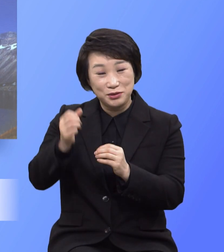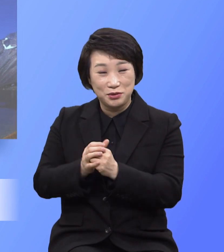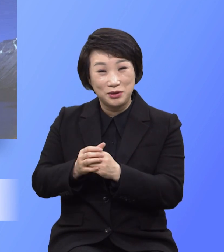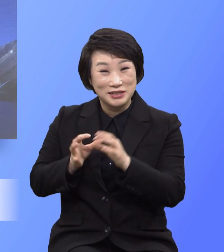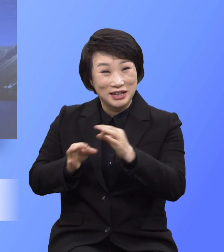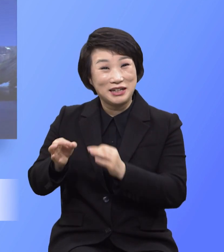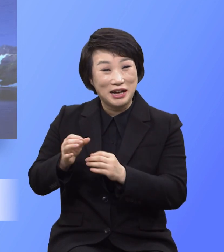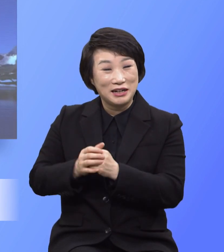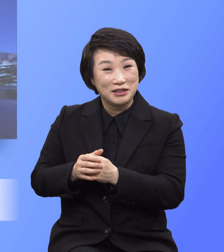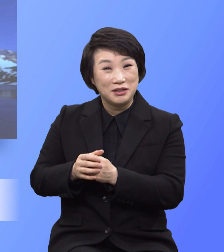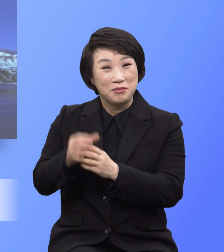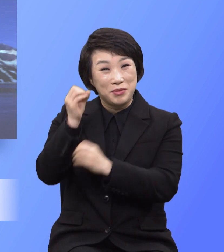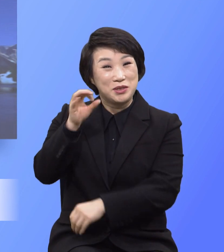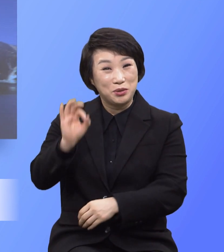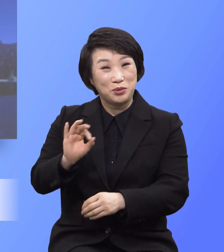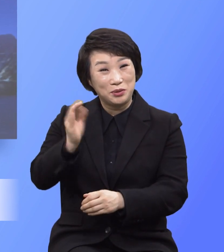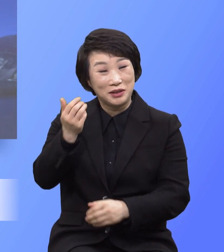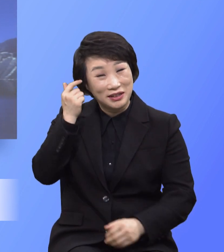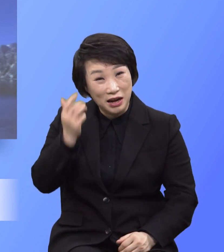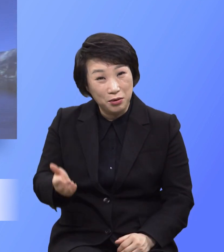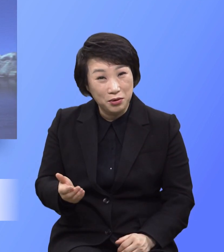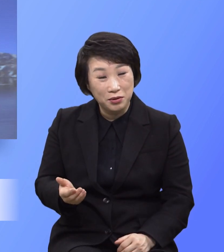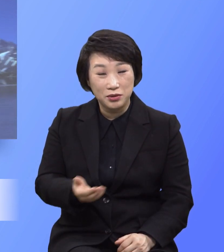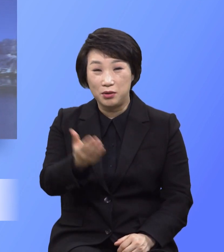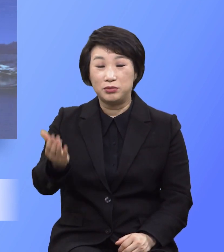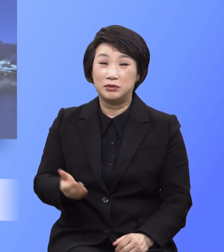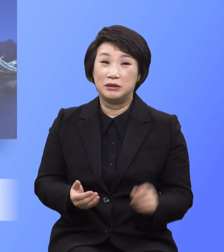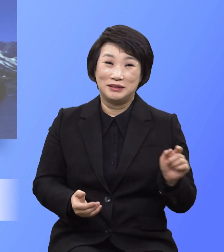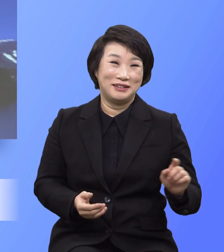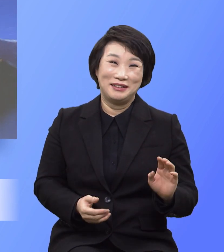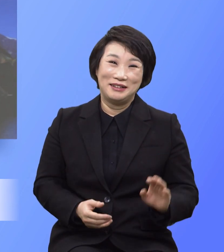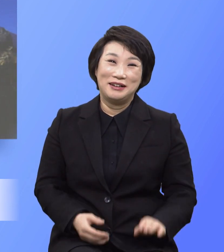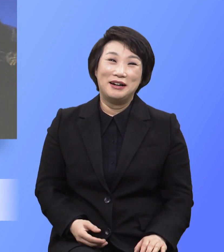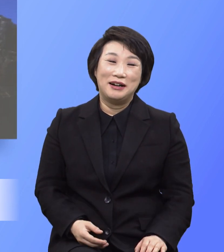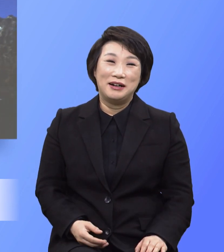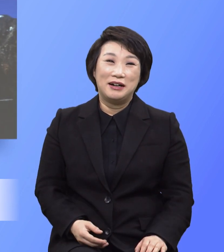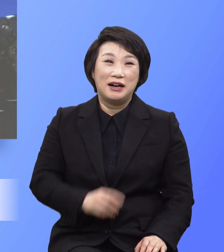예, 그렇대요. 예, 하루 노동자 품값이